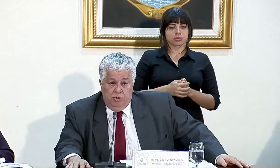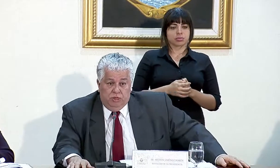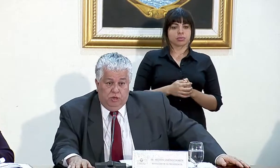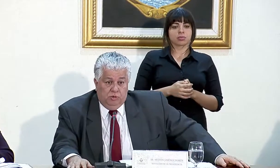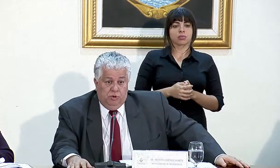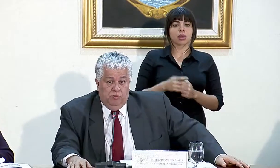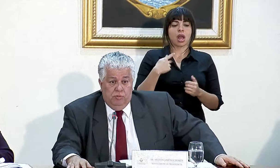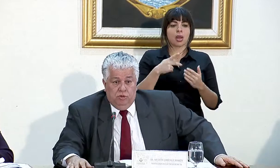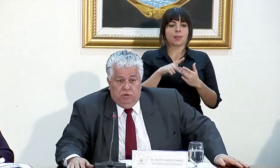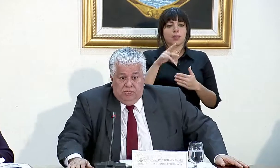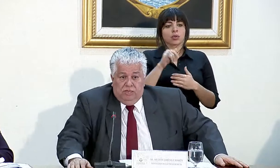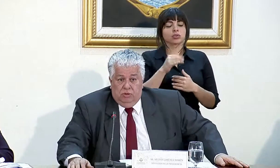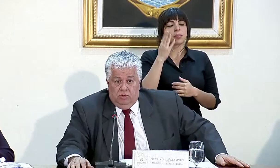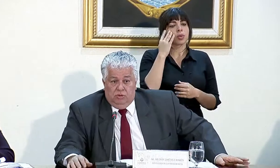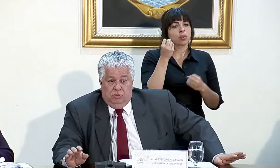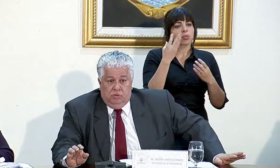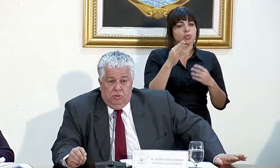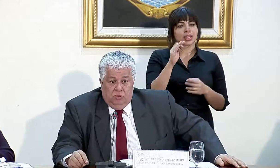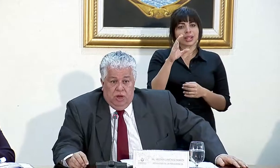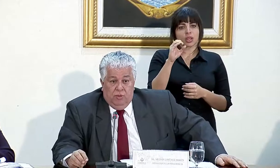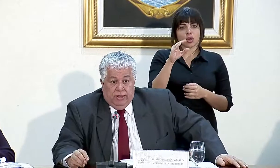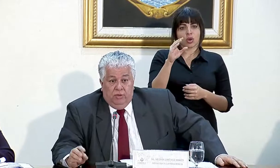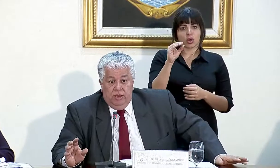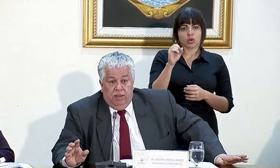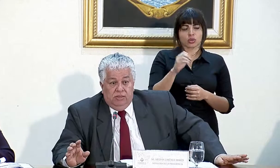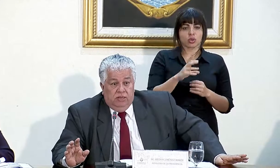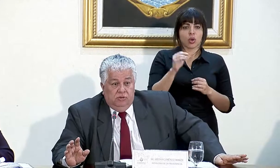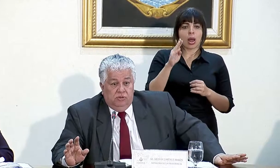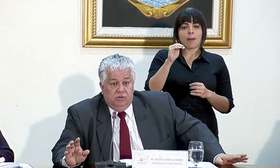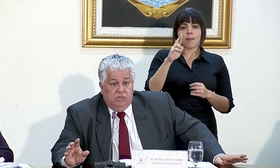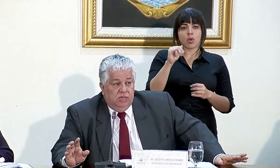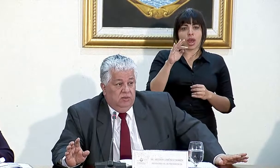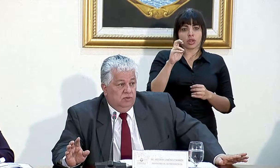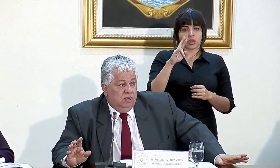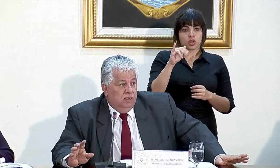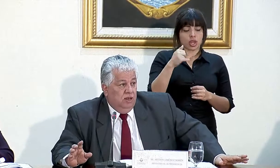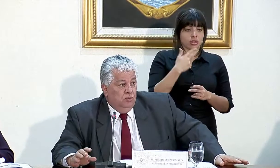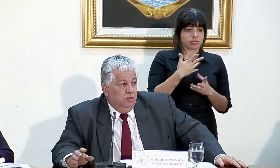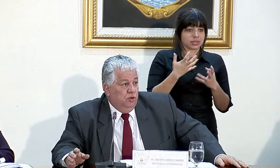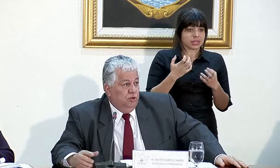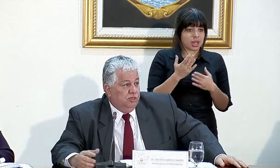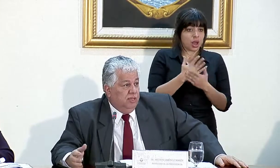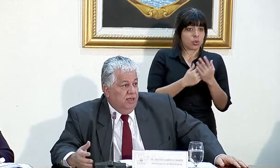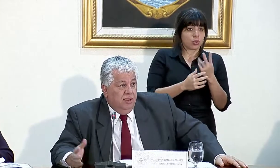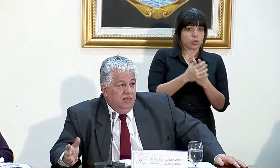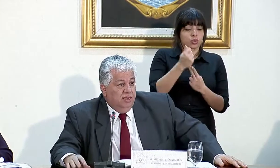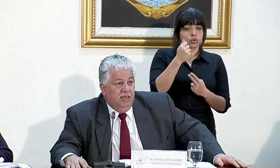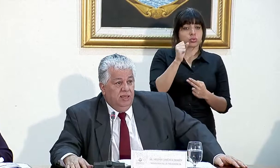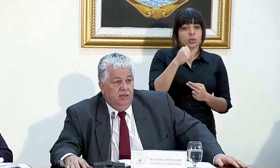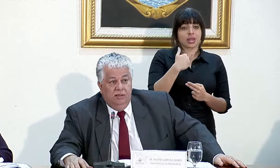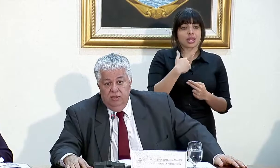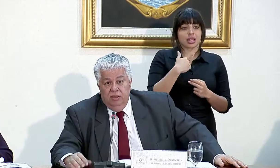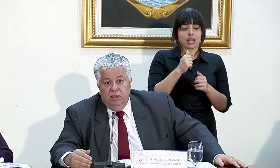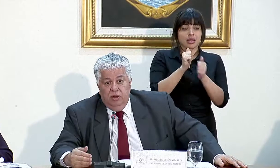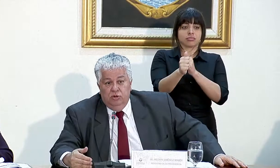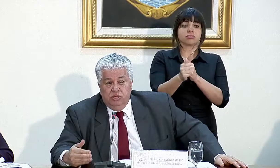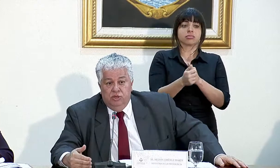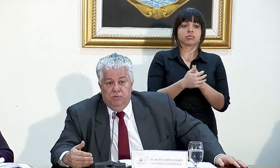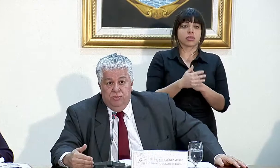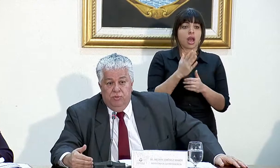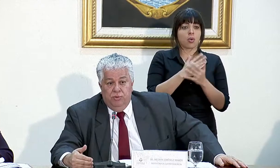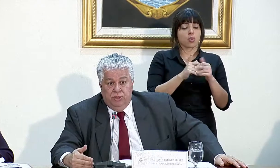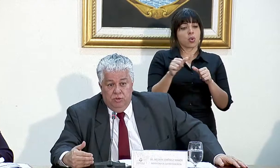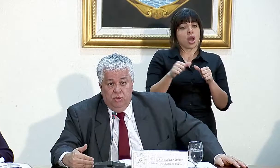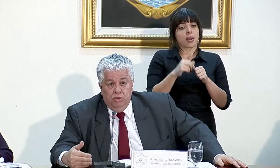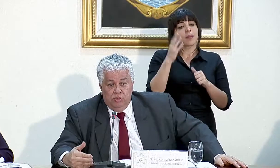Bueno, hay un proyecto que nos preocupa mucho, que es Tecocos o la moratoria, ¿verdad? O sea, nosotros quisiéramos que alguno de los dos tenga salida. Algunos